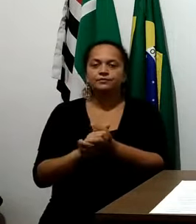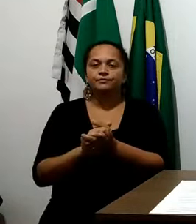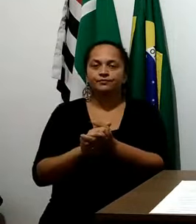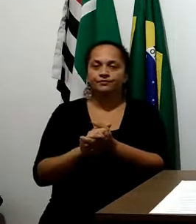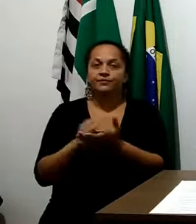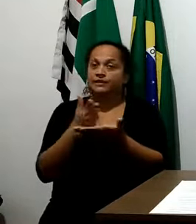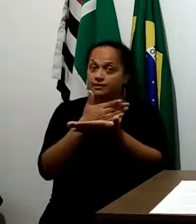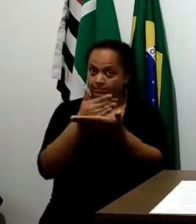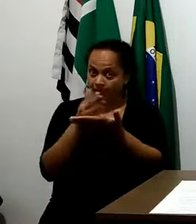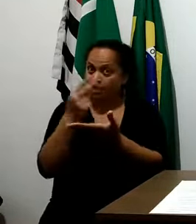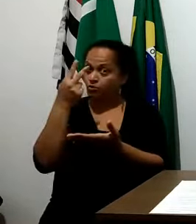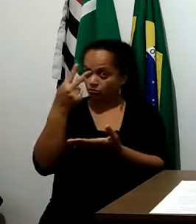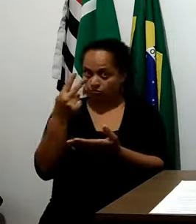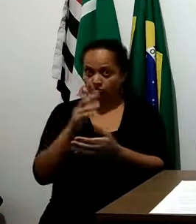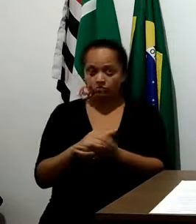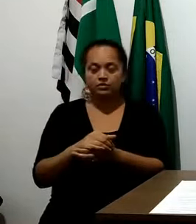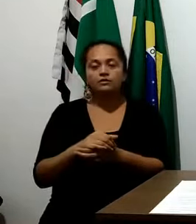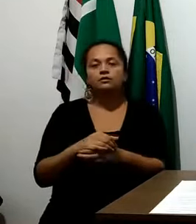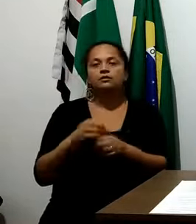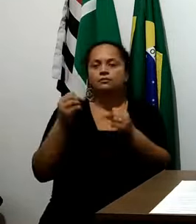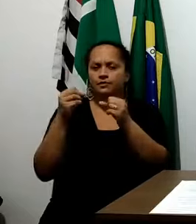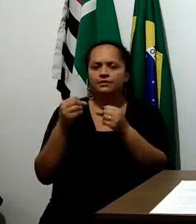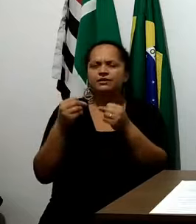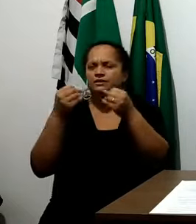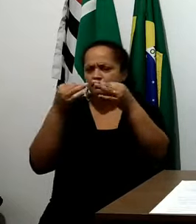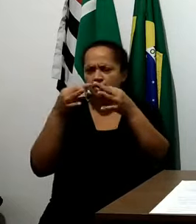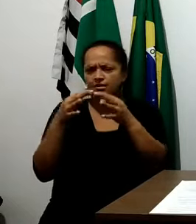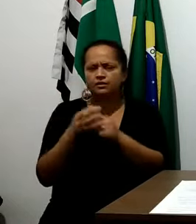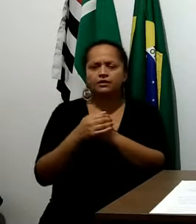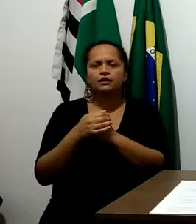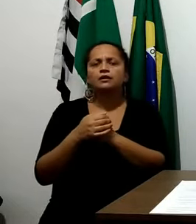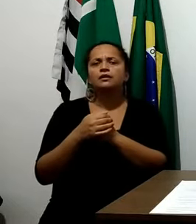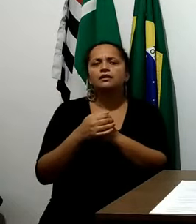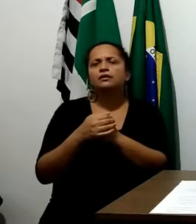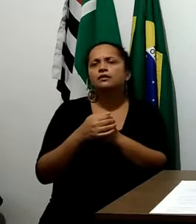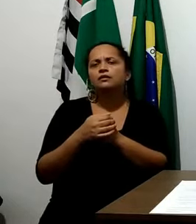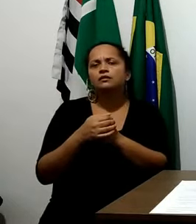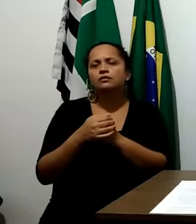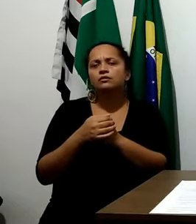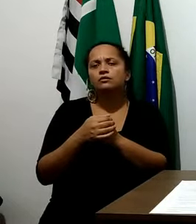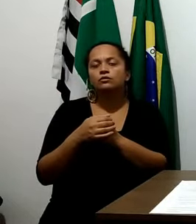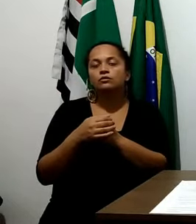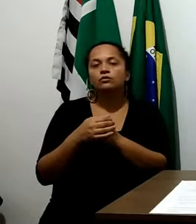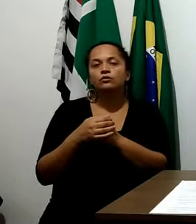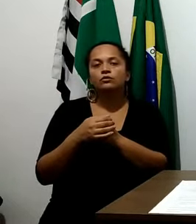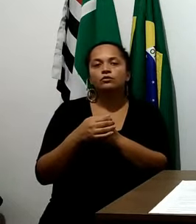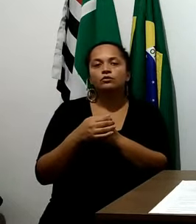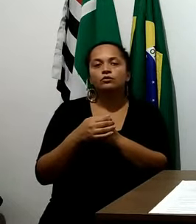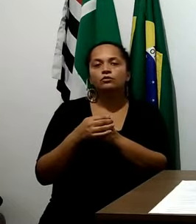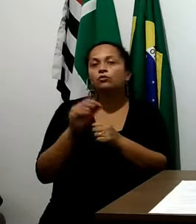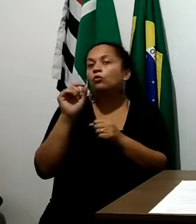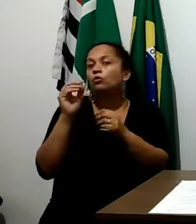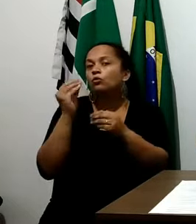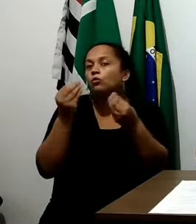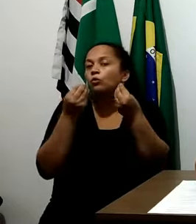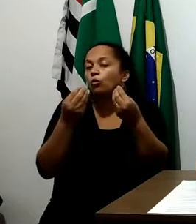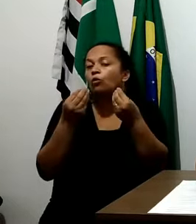2 para que a gente possa ver na prática qual é o fim da história quando